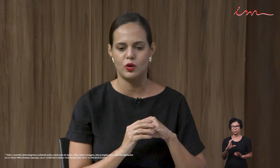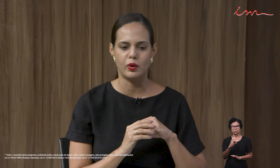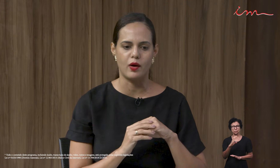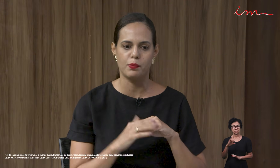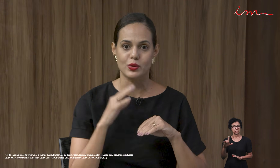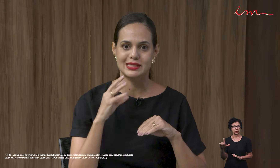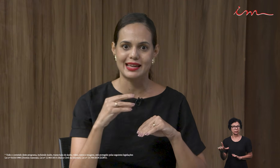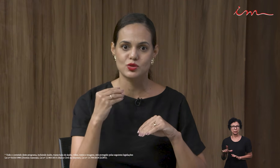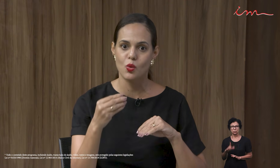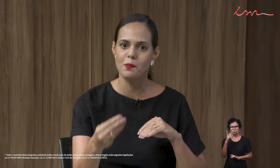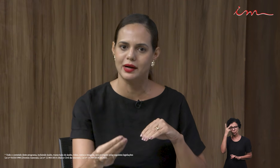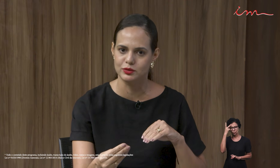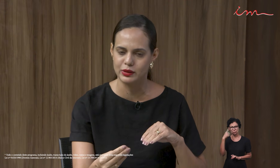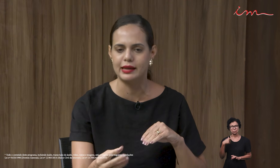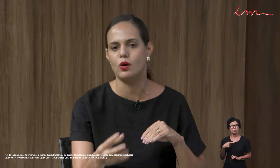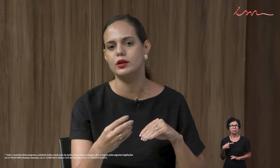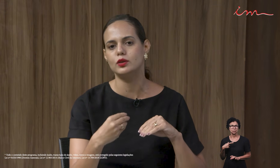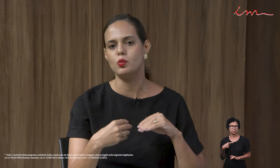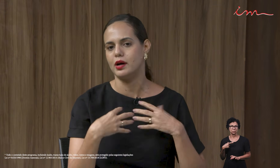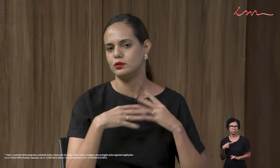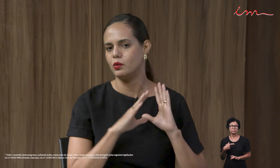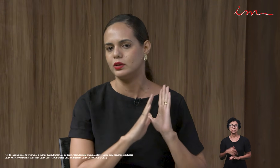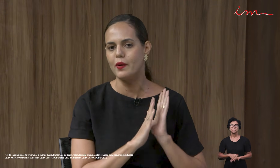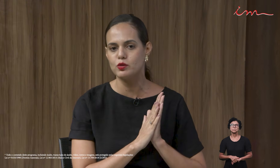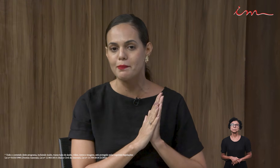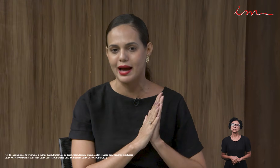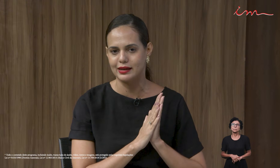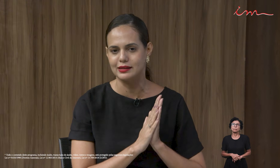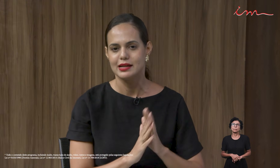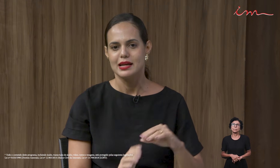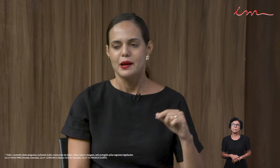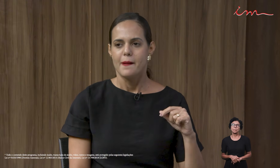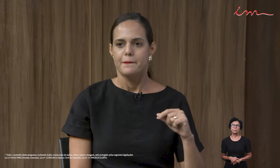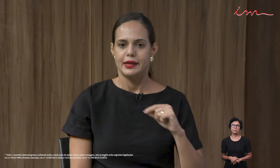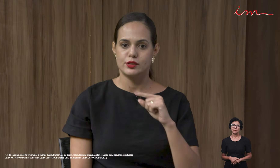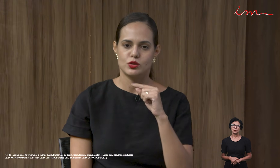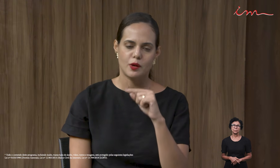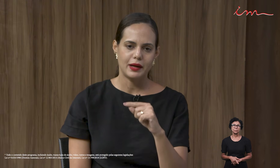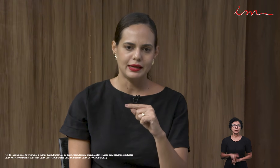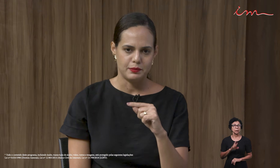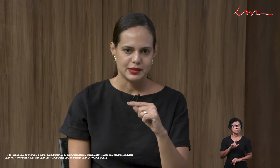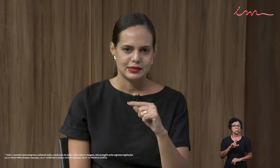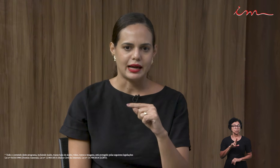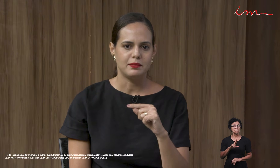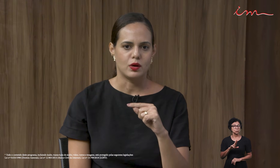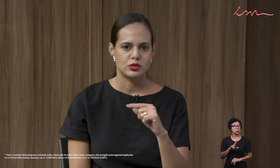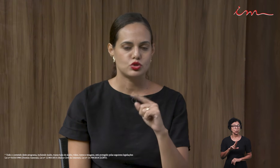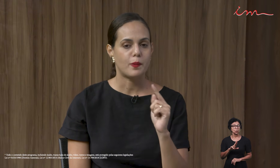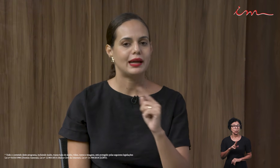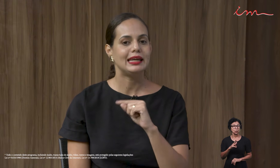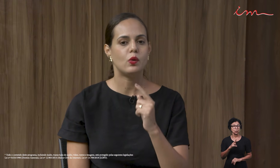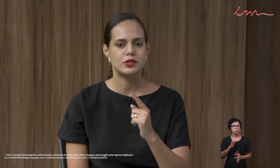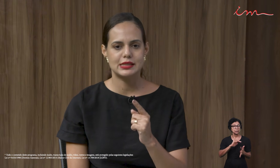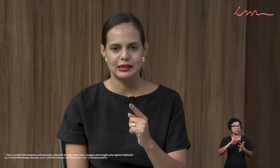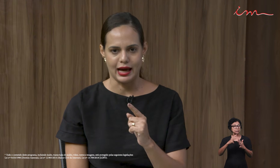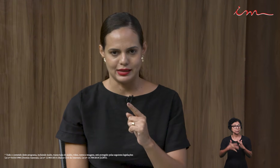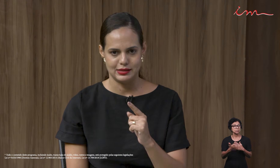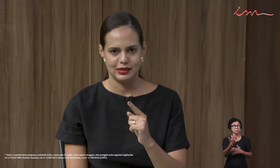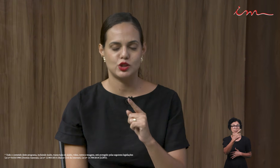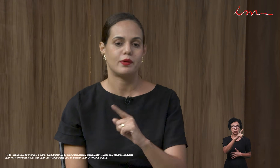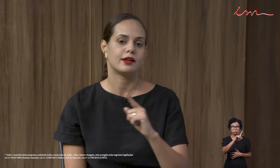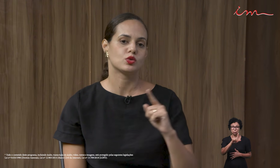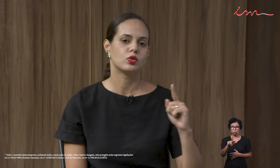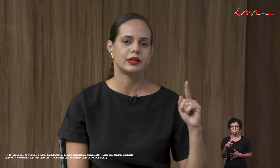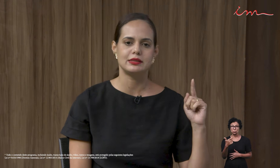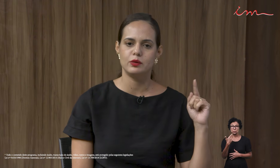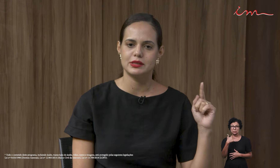A tradução é um processo humano. É da ordem do humano, não é de uma máquina. Isso não só para Libras, tá, irmãos? Não só para a língua de sinais.